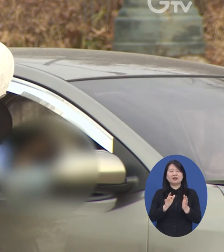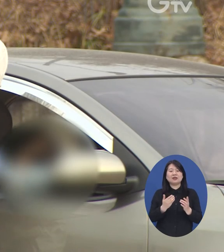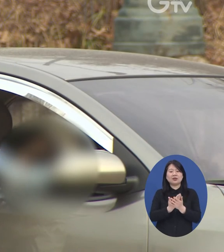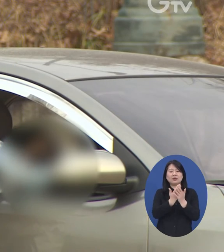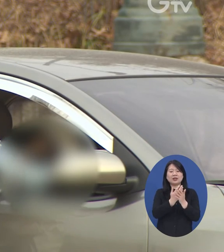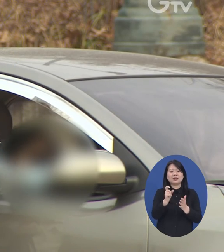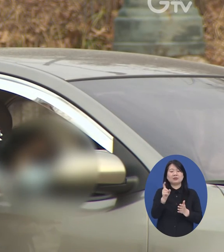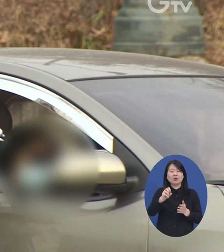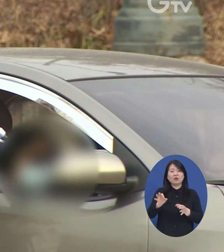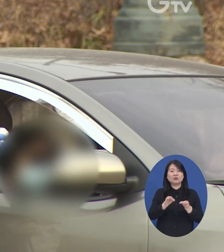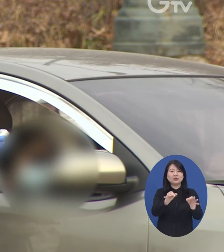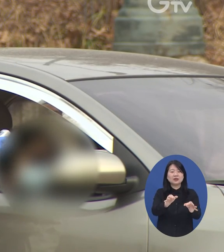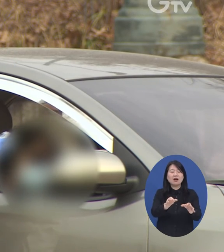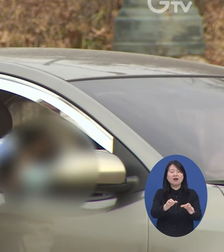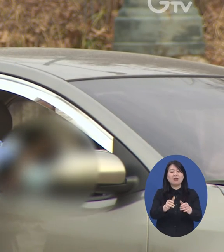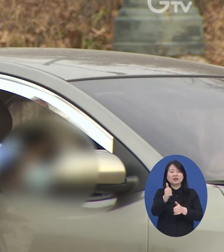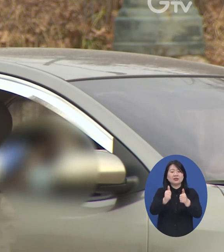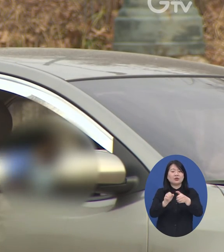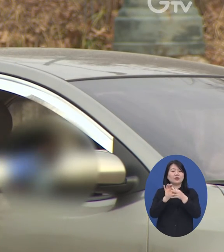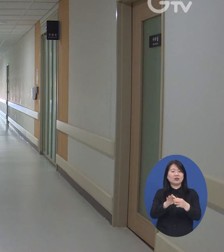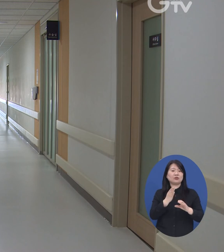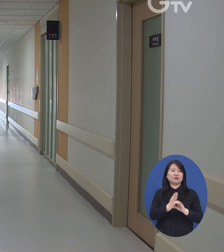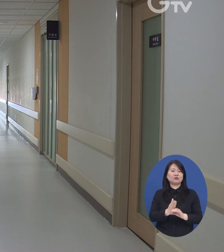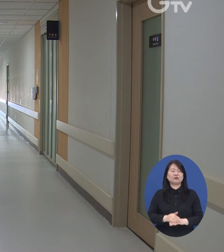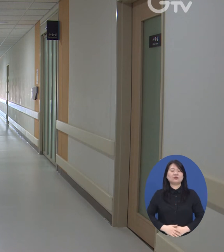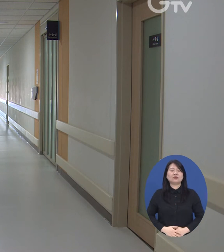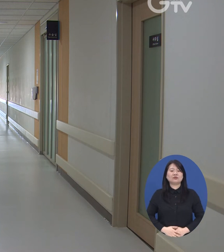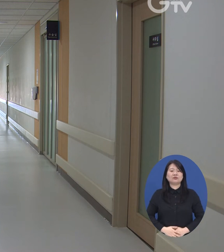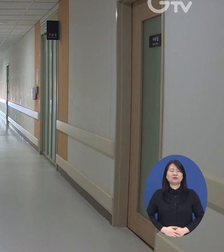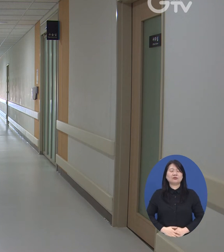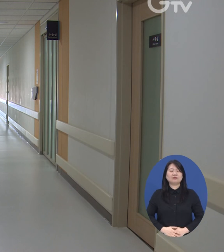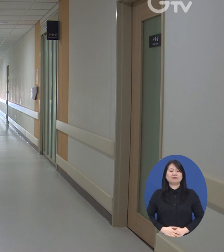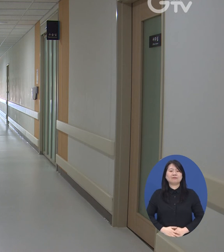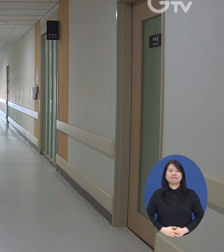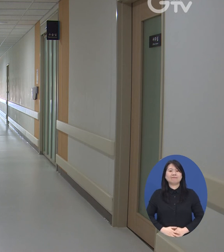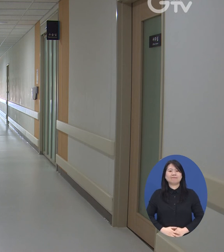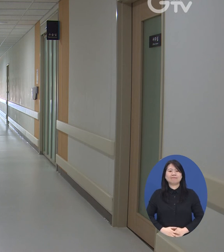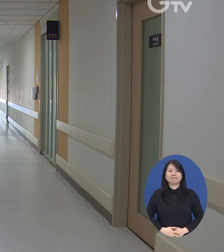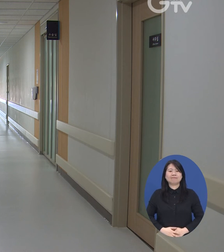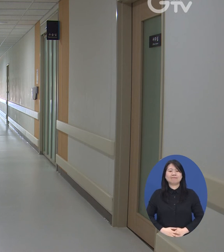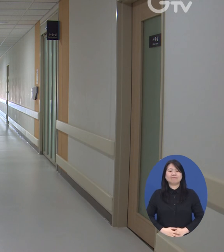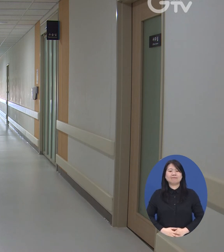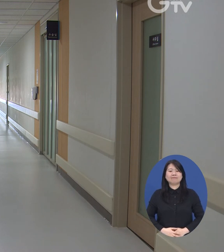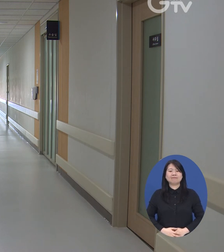원을 투자해 임상시험을 지원할 예정입니다. 경기주TV 김태희입니다.